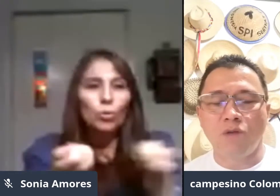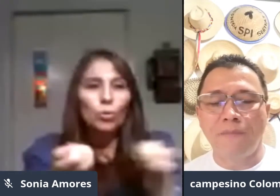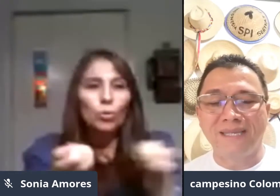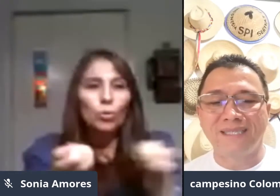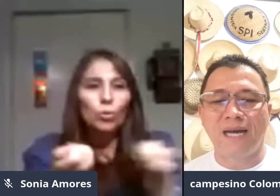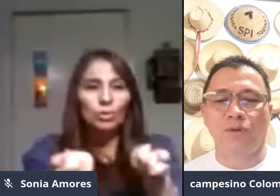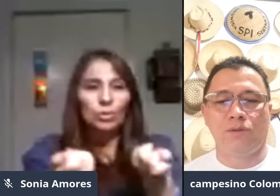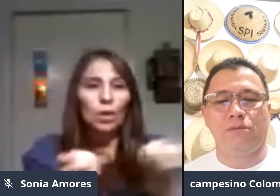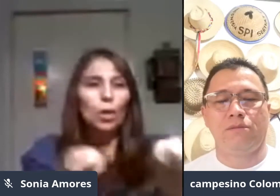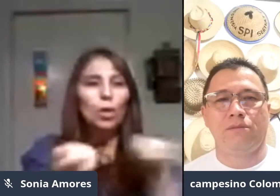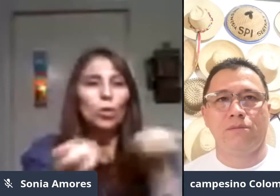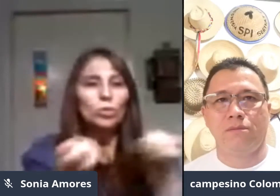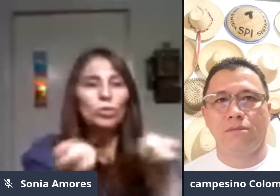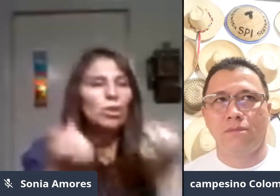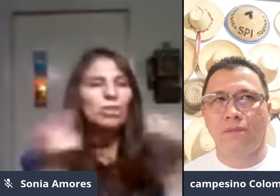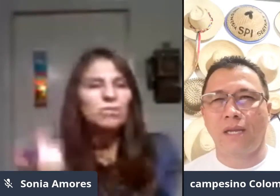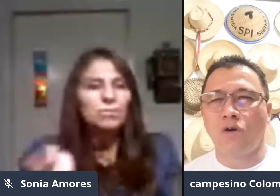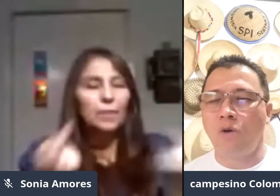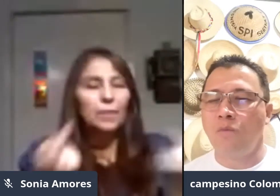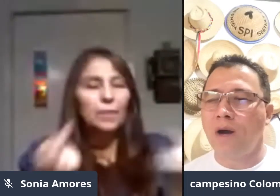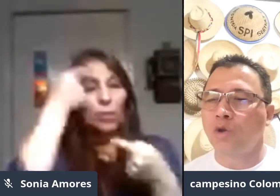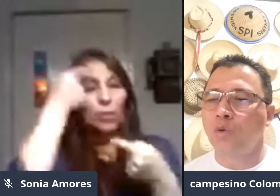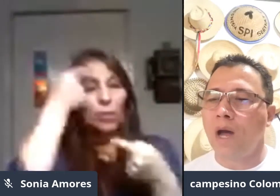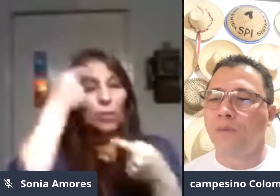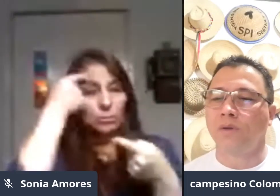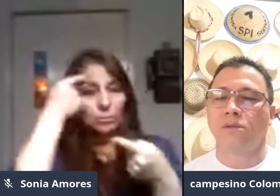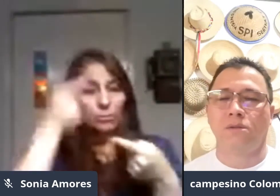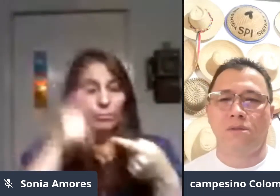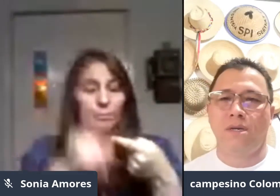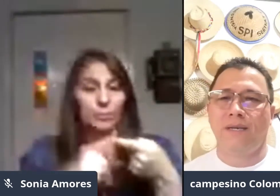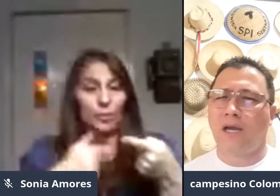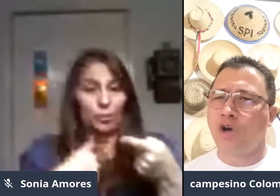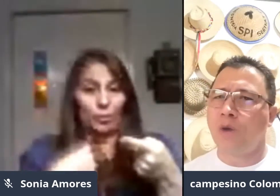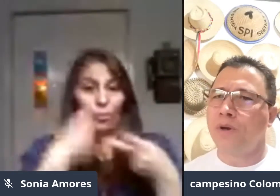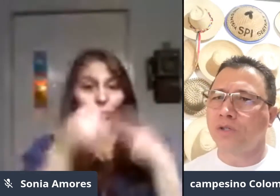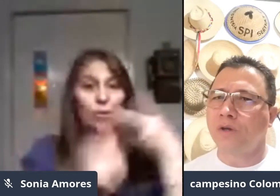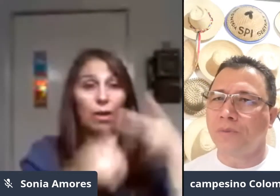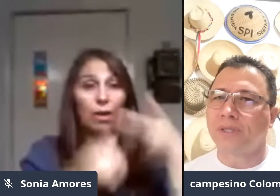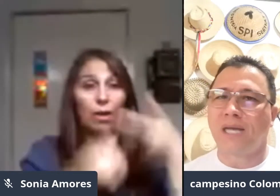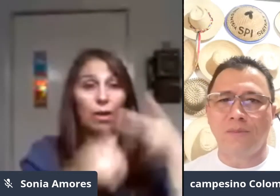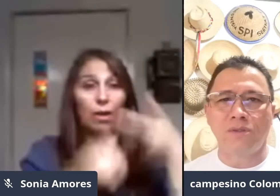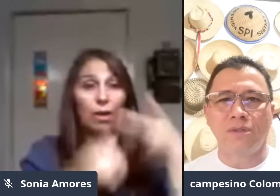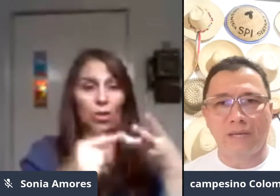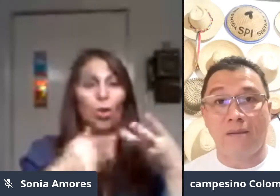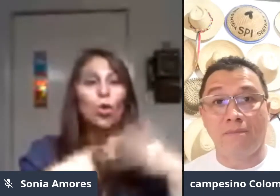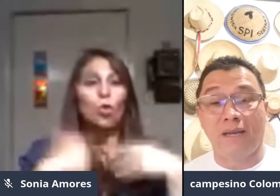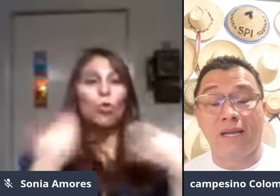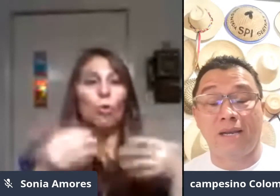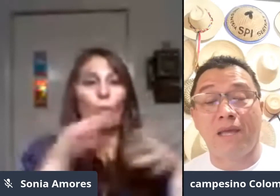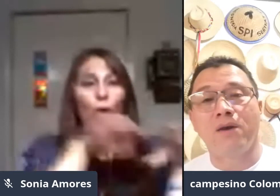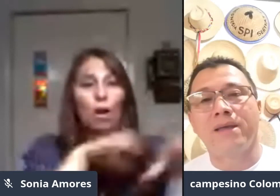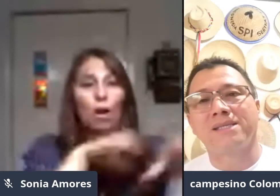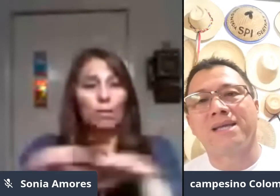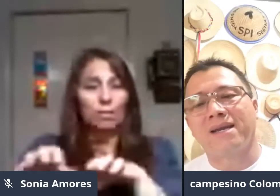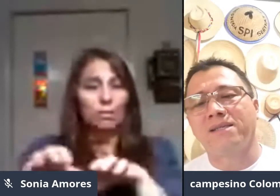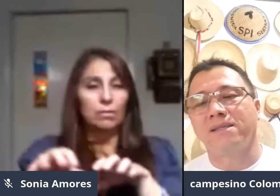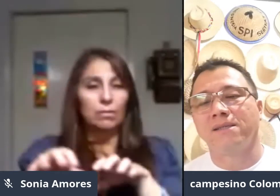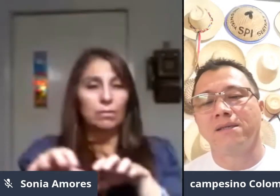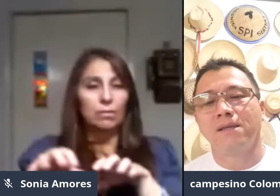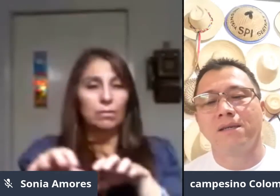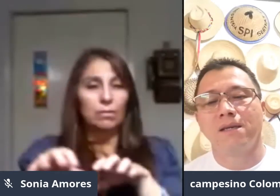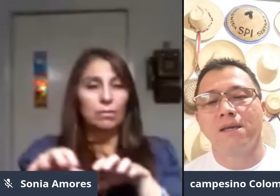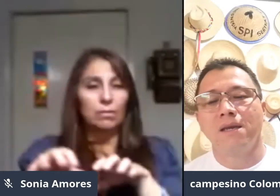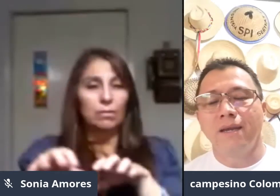de cómo pensamos, de cómo actuamos, de cómo nos comportamos en medio de esta